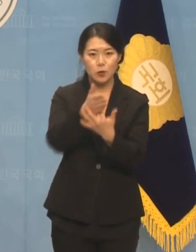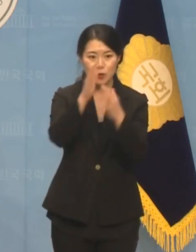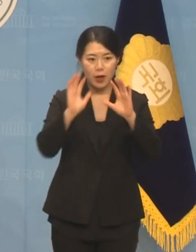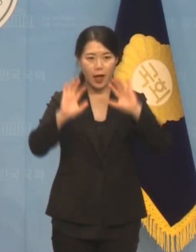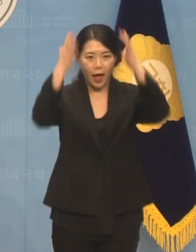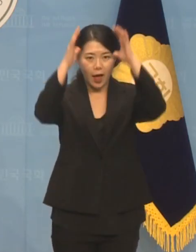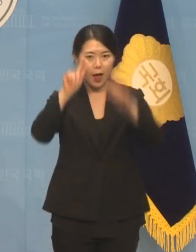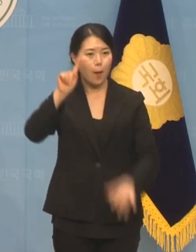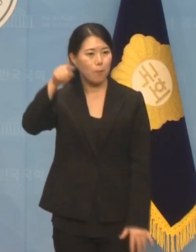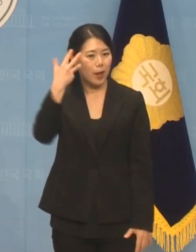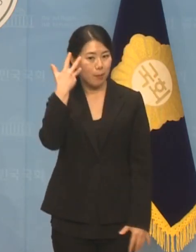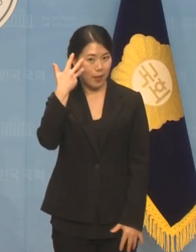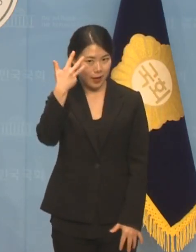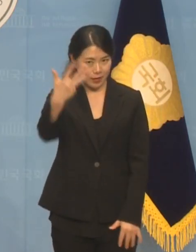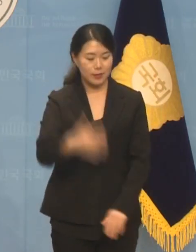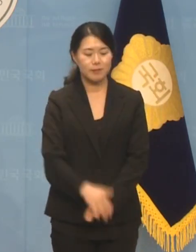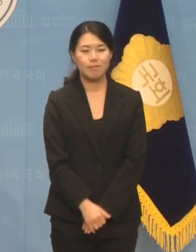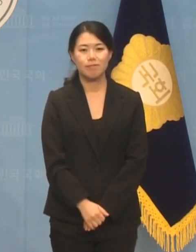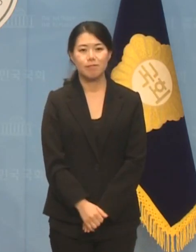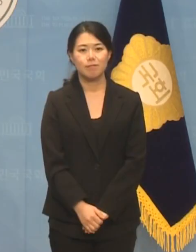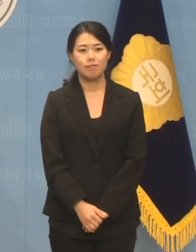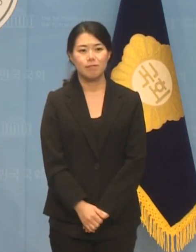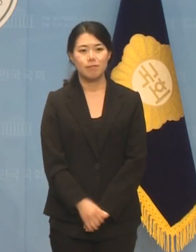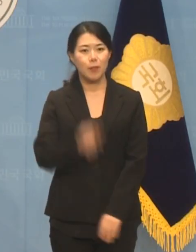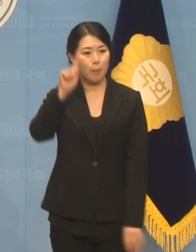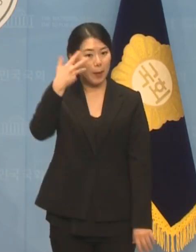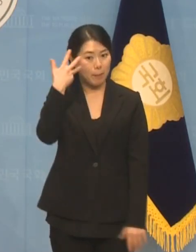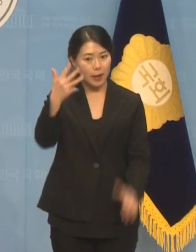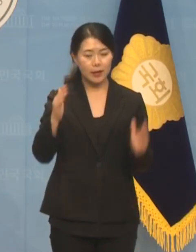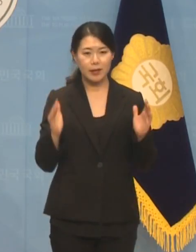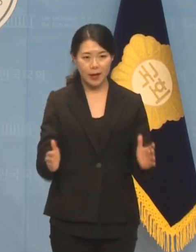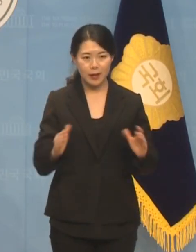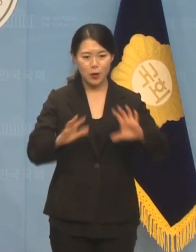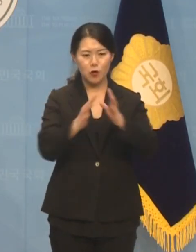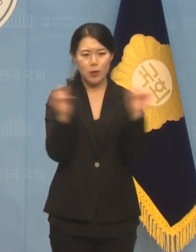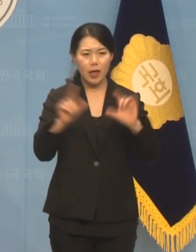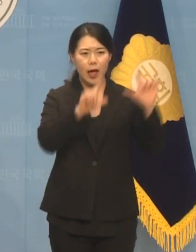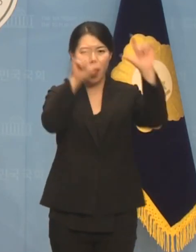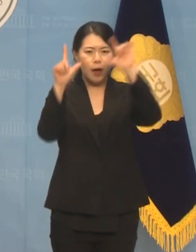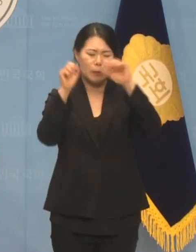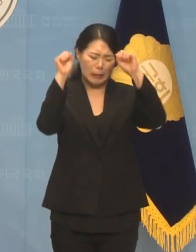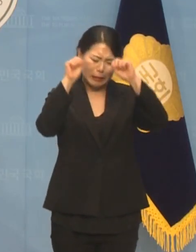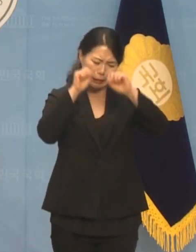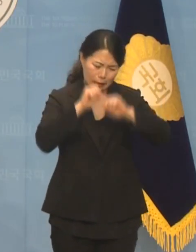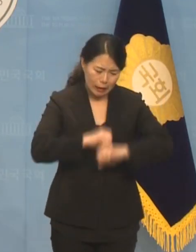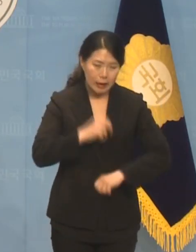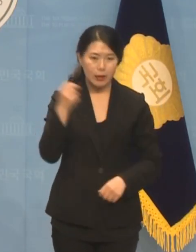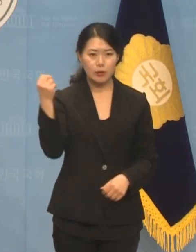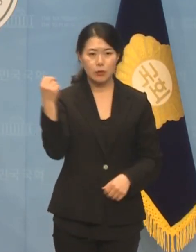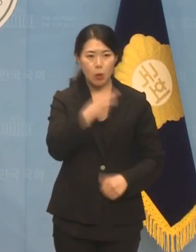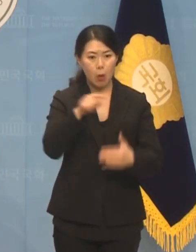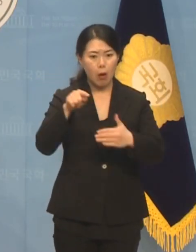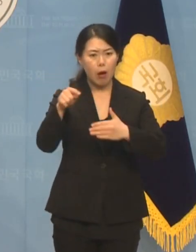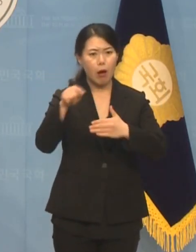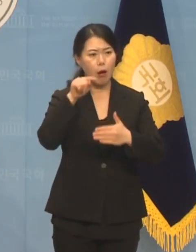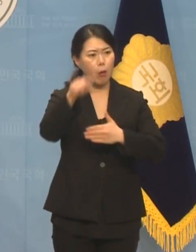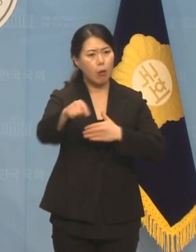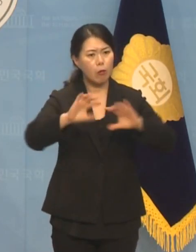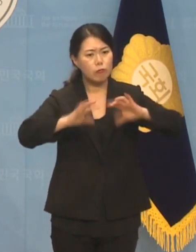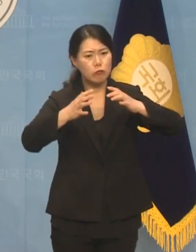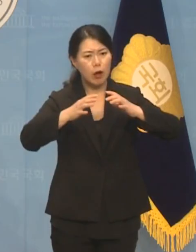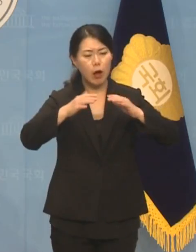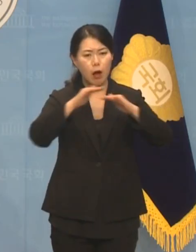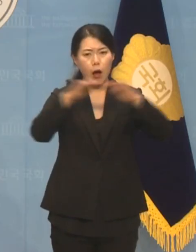지 108일이 되는 날이었습니다. 108일 동안 국민의 삶도 망가졌지만 대외적인 국가